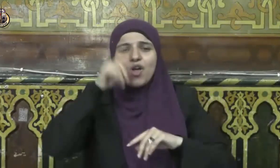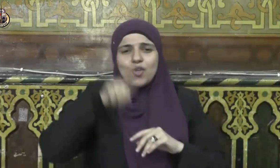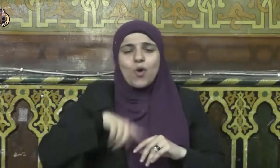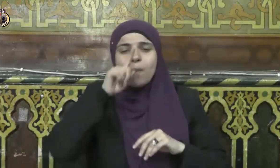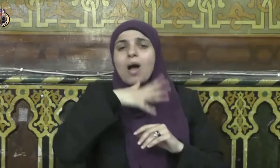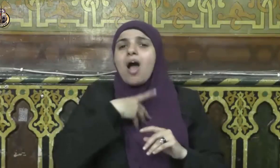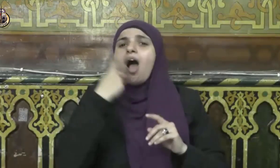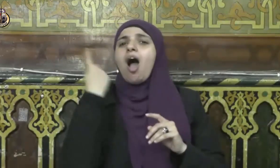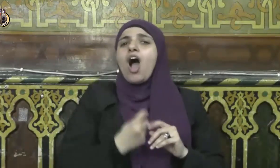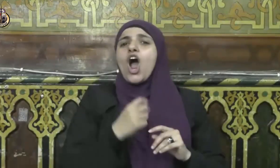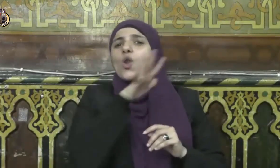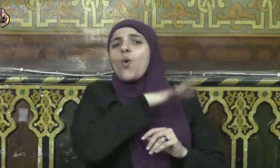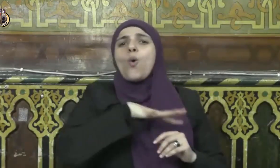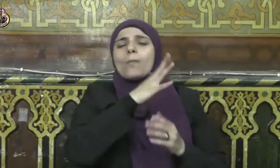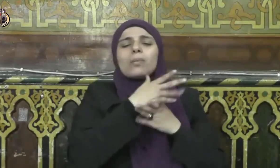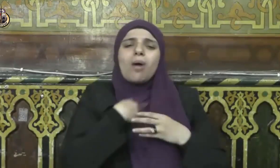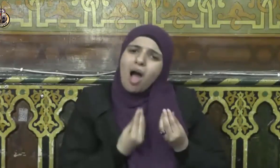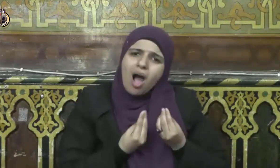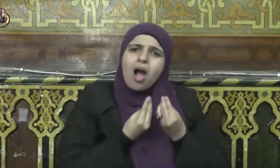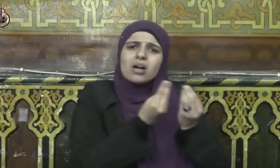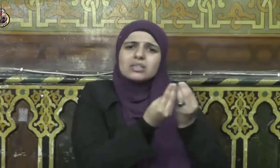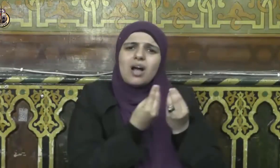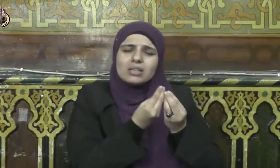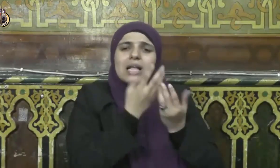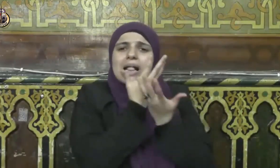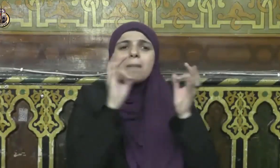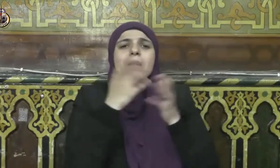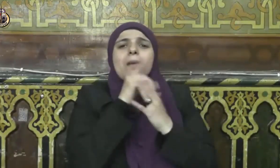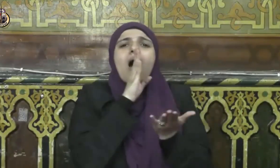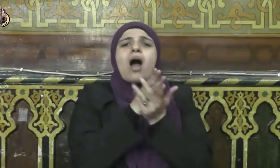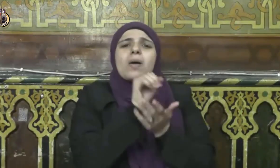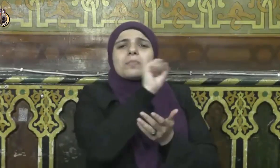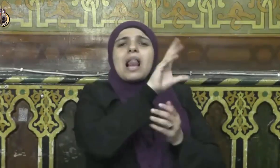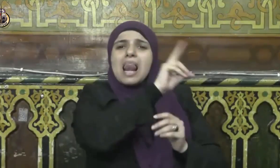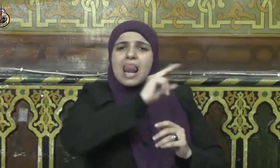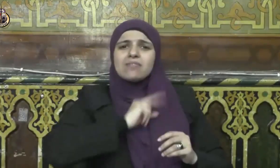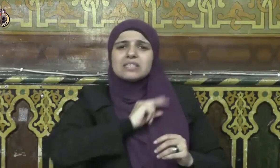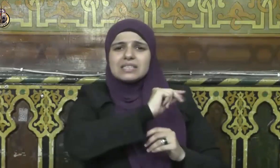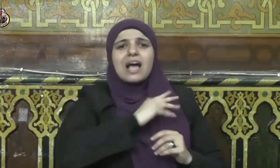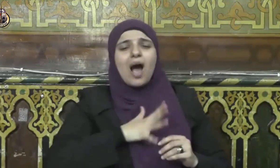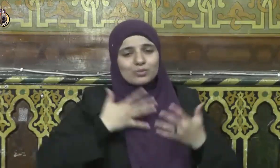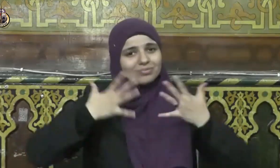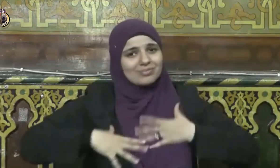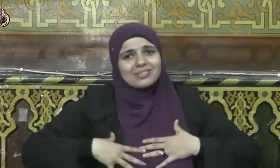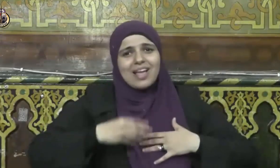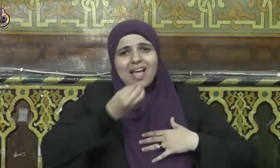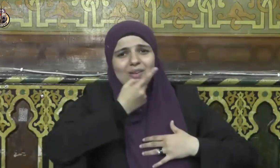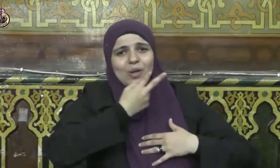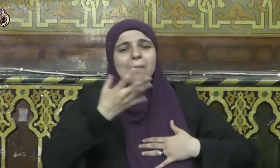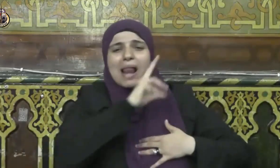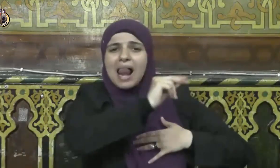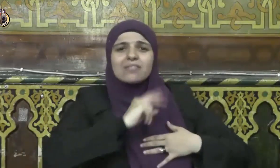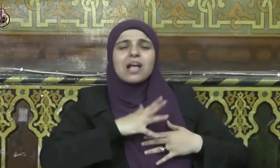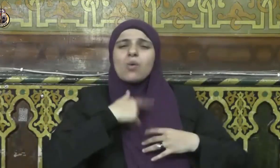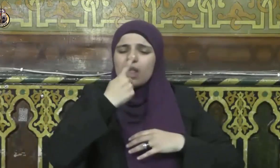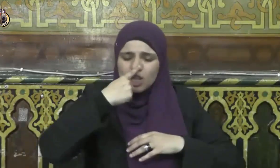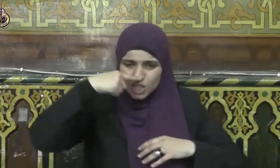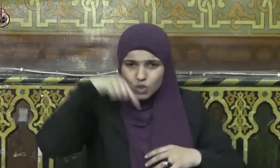وسلم أغنوهم، أي أعطوهم ما يحقق لهم الغنى ويكفيهم